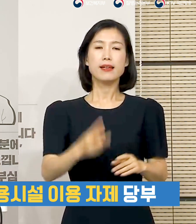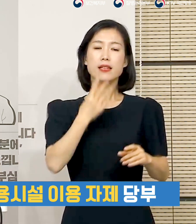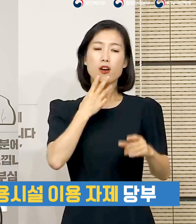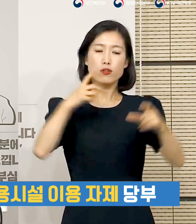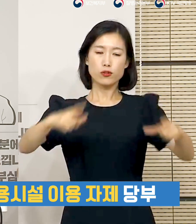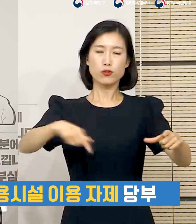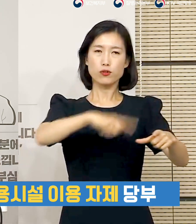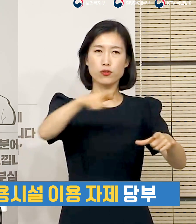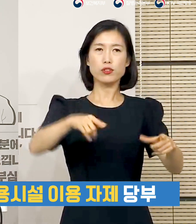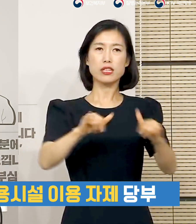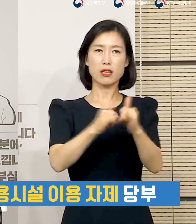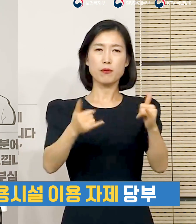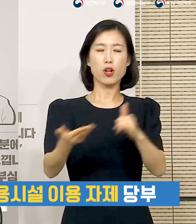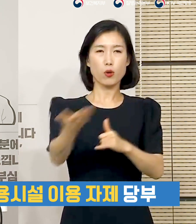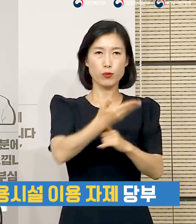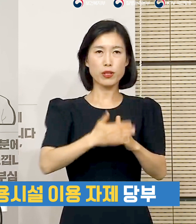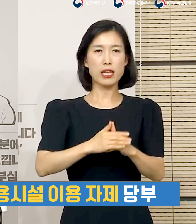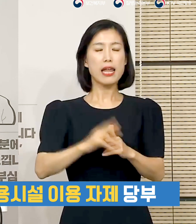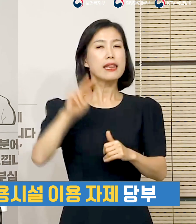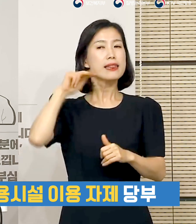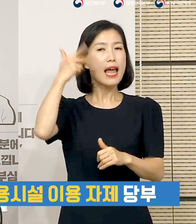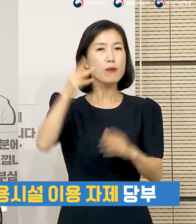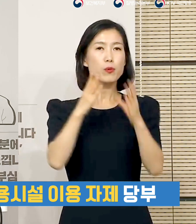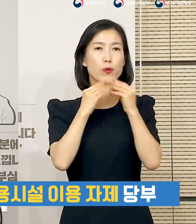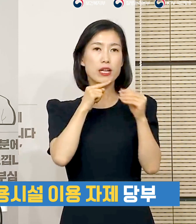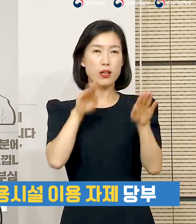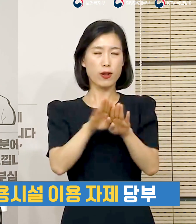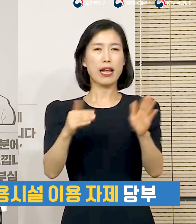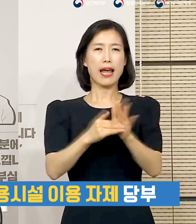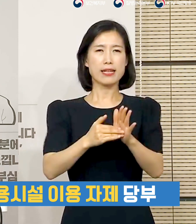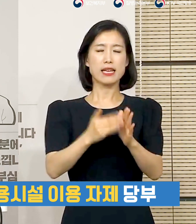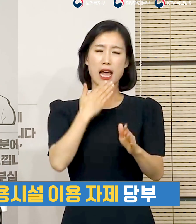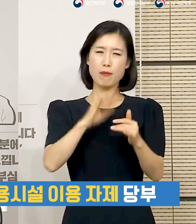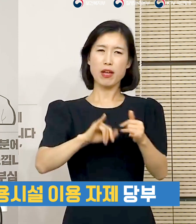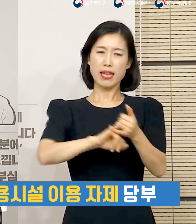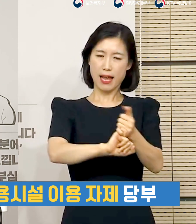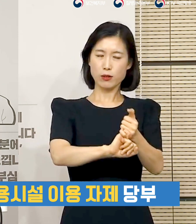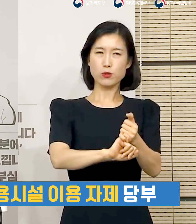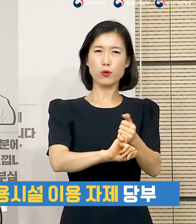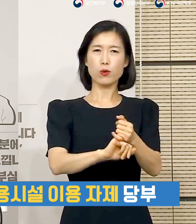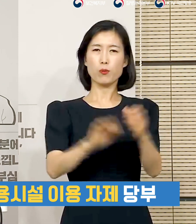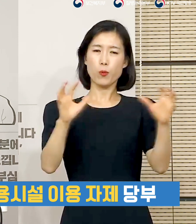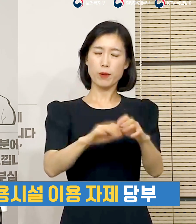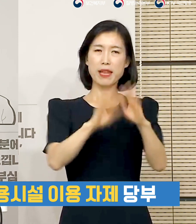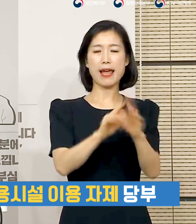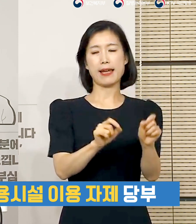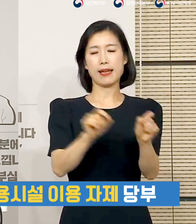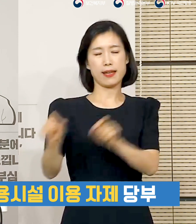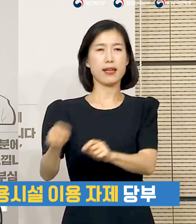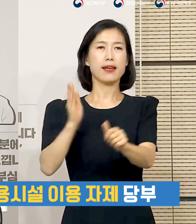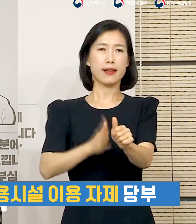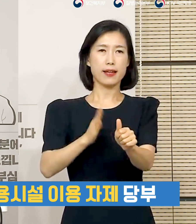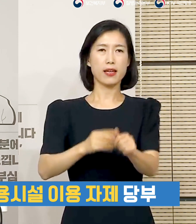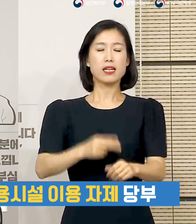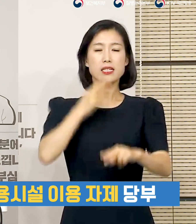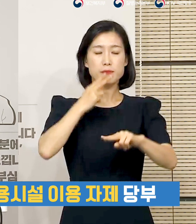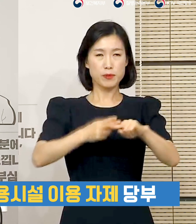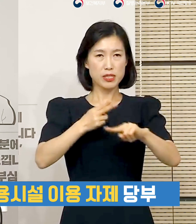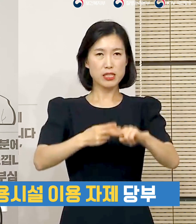수도권 주민 여러분께서는 다음 주말까지 최대한 약속과 모임을 연기하고 음식점이나 주점